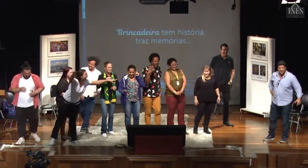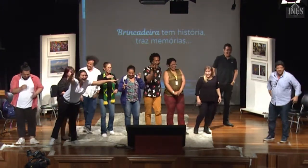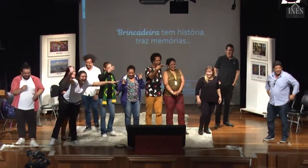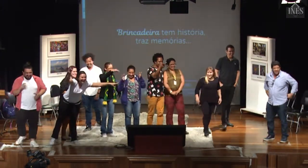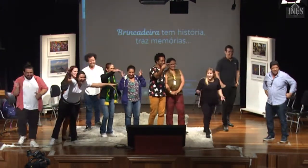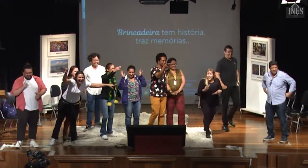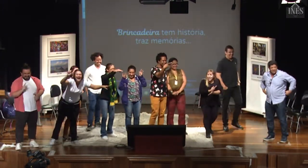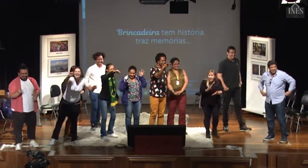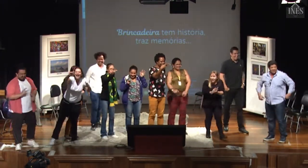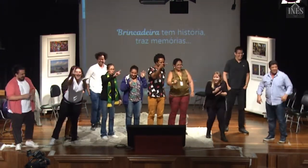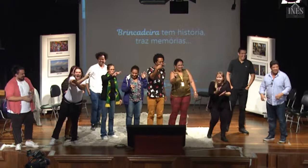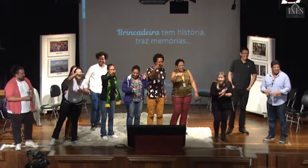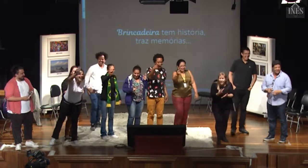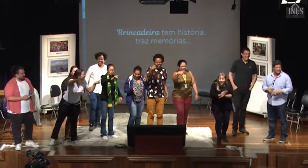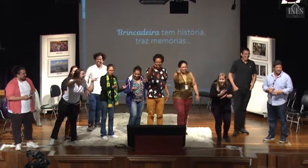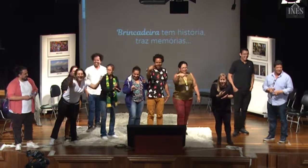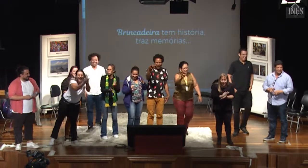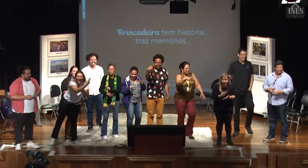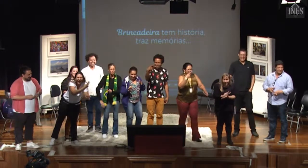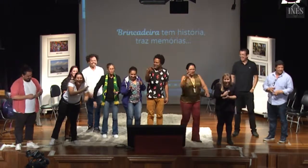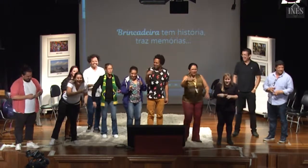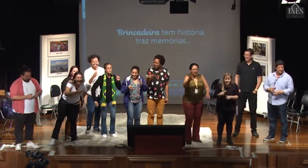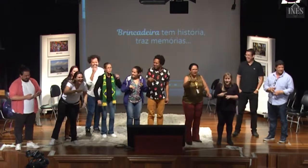Tá certo, gente? Quem errou aqui? Quem errou?